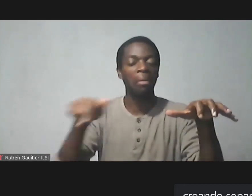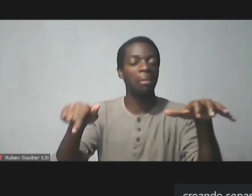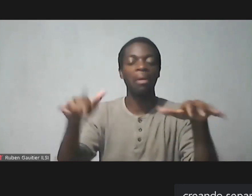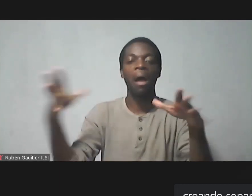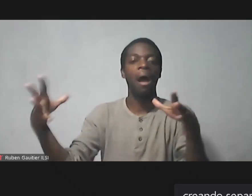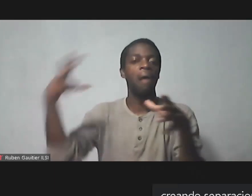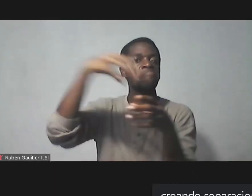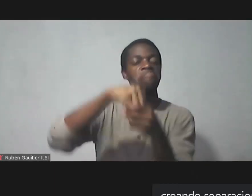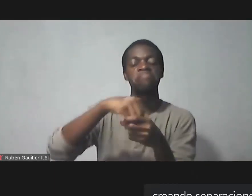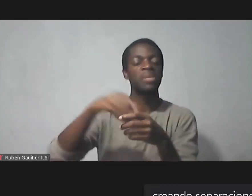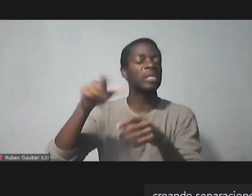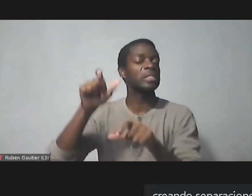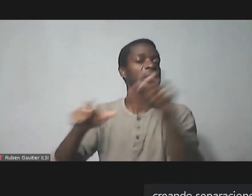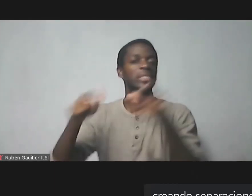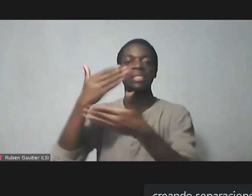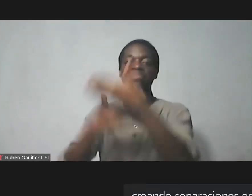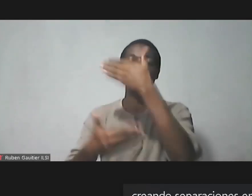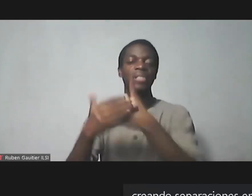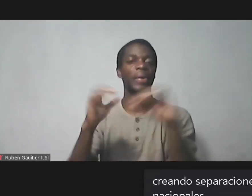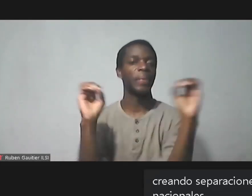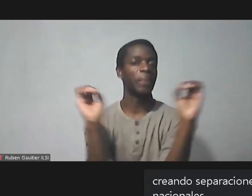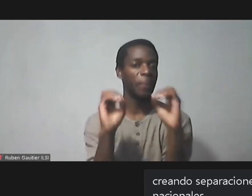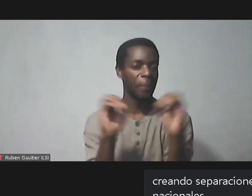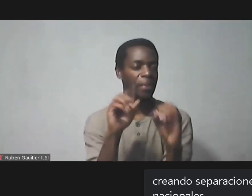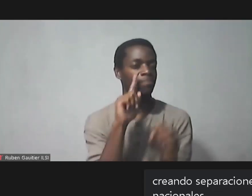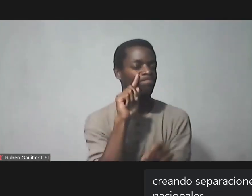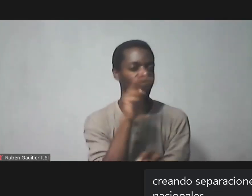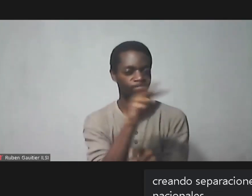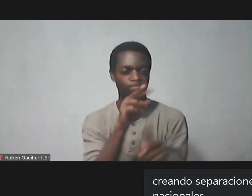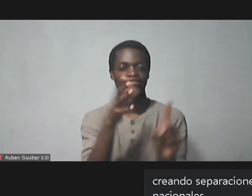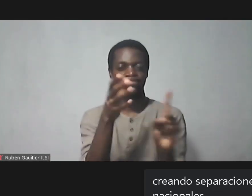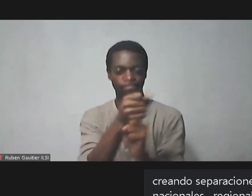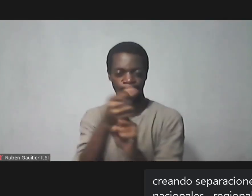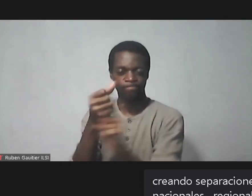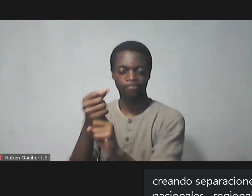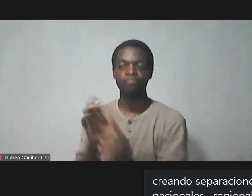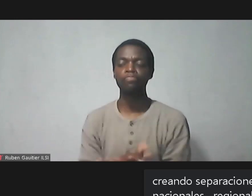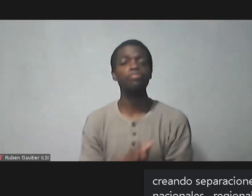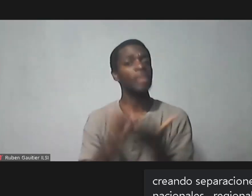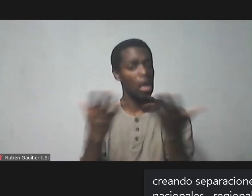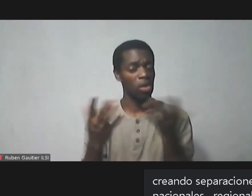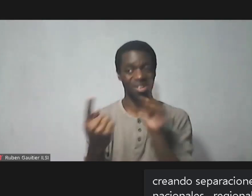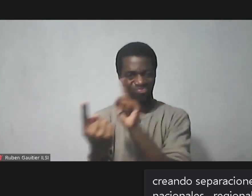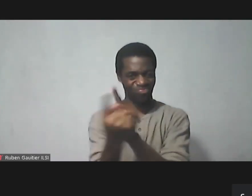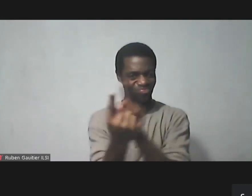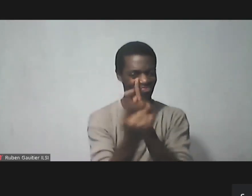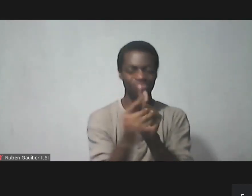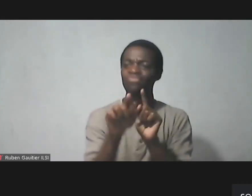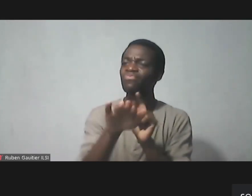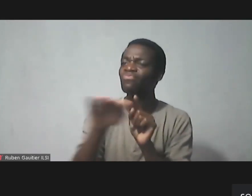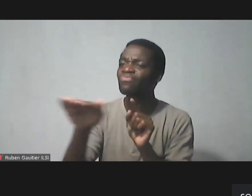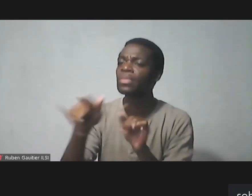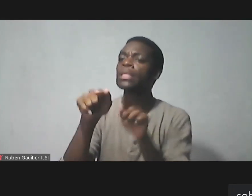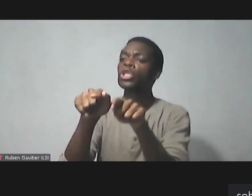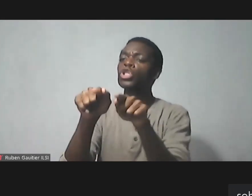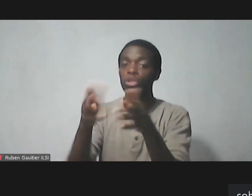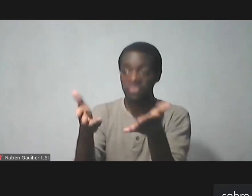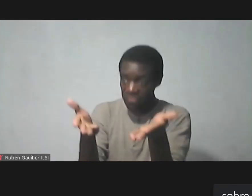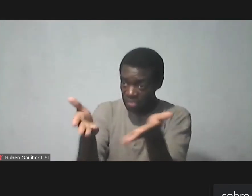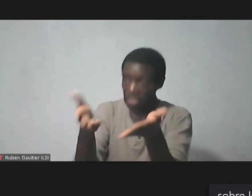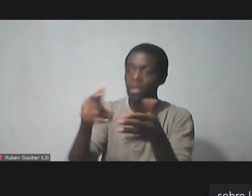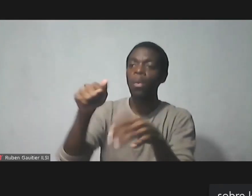solicitamos a los participantes que comparten cualquier recurso sobre datos a nivel nacional sobre COVID